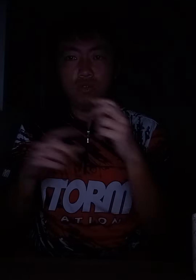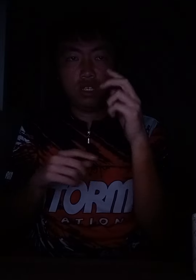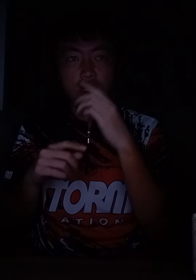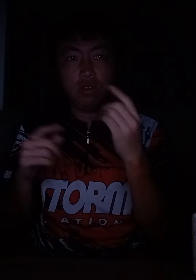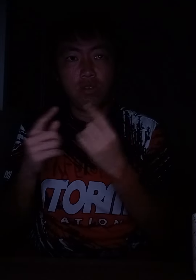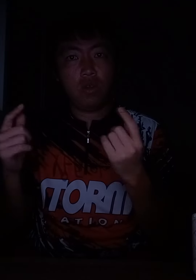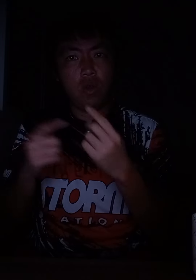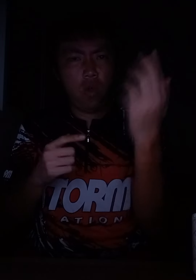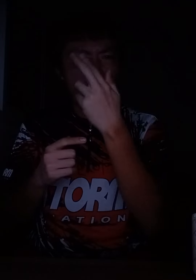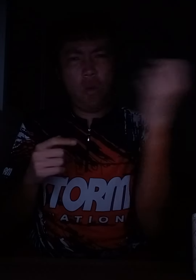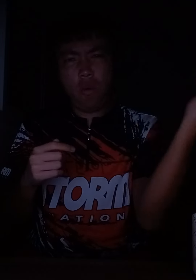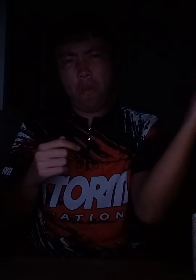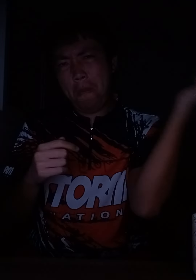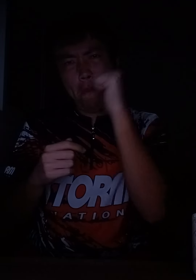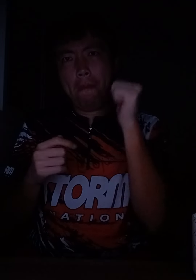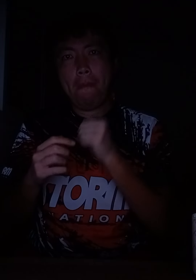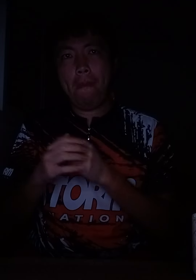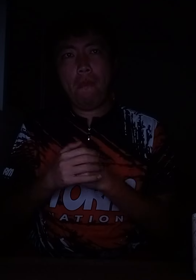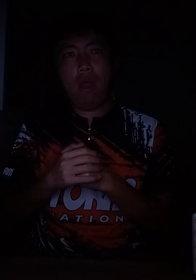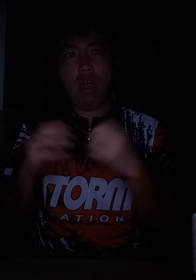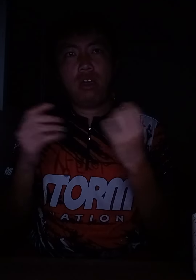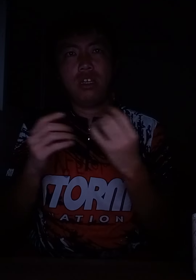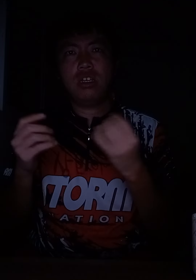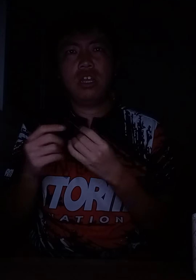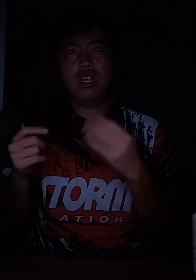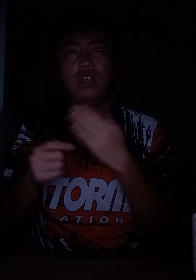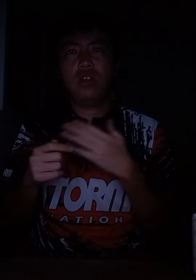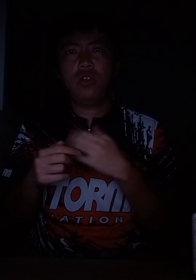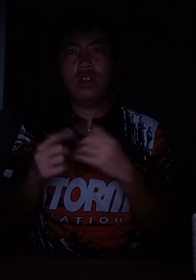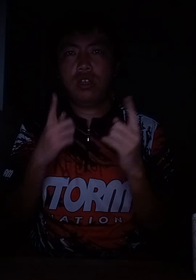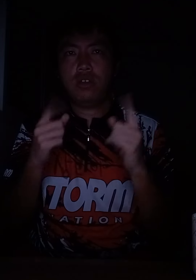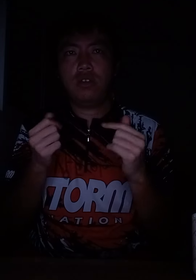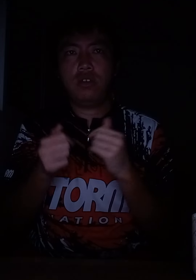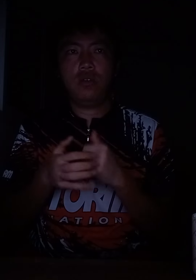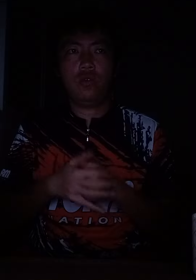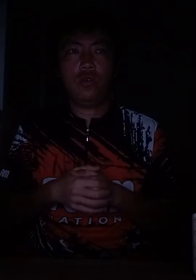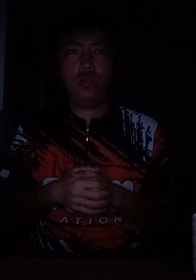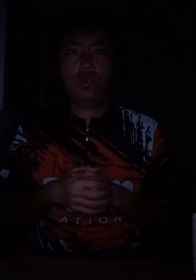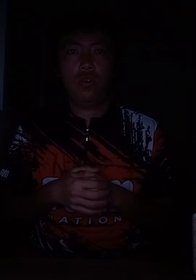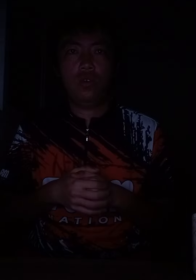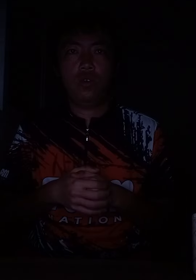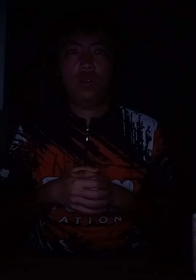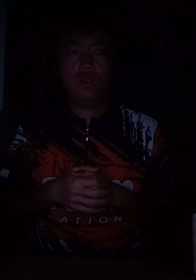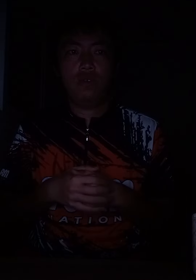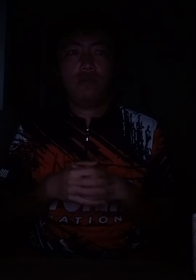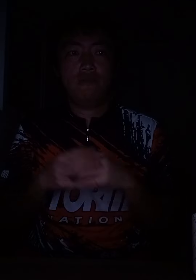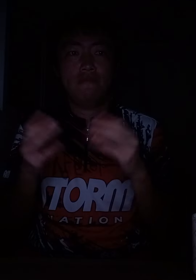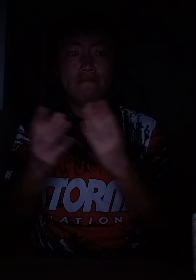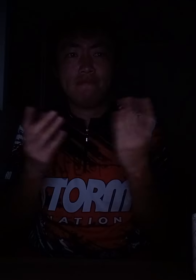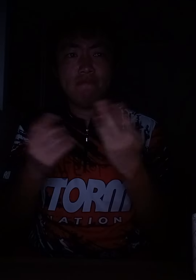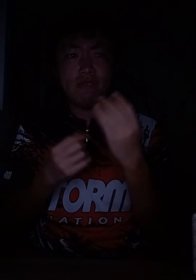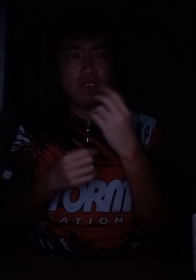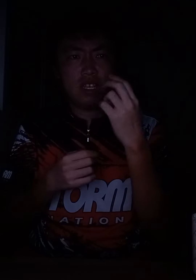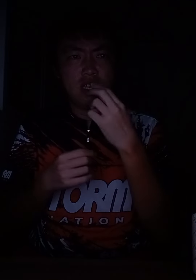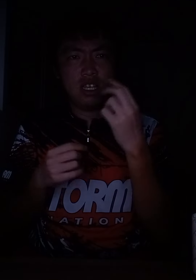A씨로부터 얼굴을 가격당했는데 다행히 크게 다치지는 않은 것으로 파악됐습니다. 확실히 안 됐으면 그것만